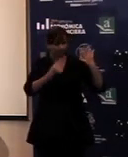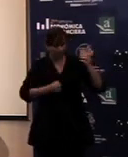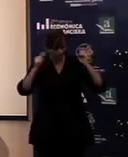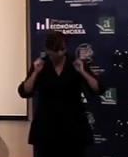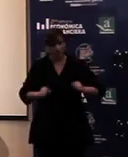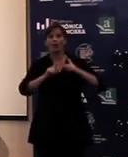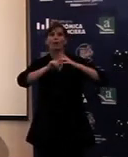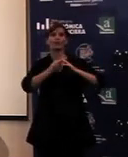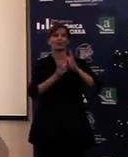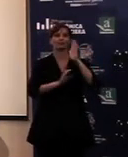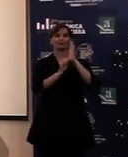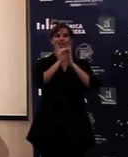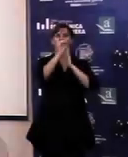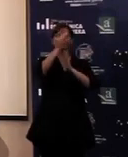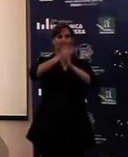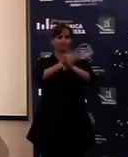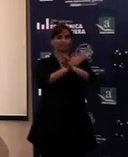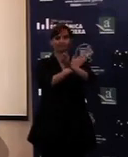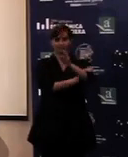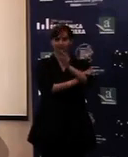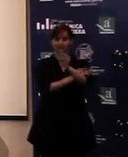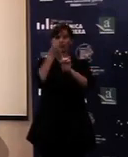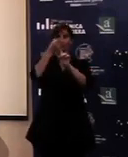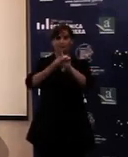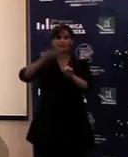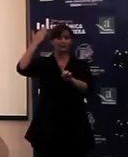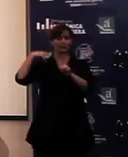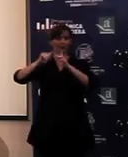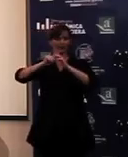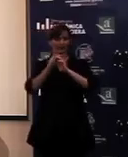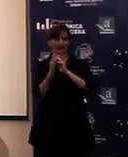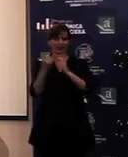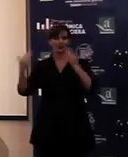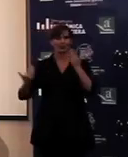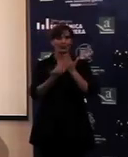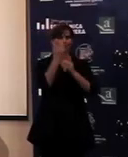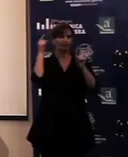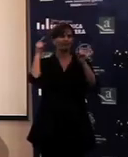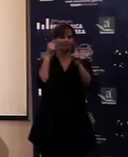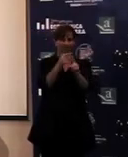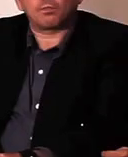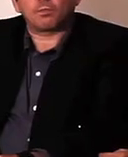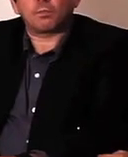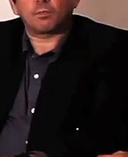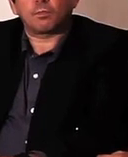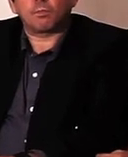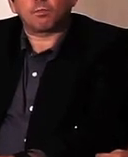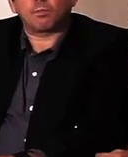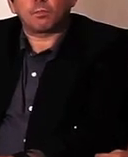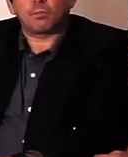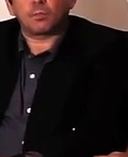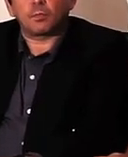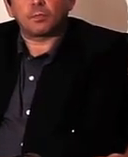Y desde el mes pasado estamos trabajando en una de ellas, que no incide directamente con el banco en